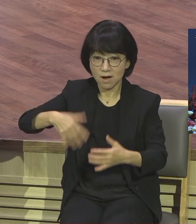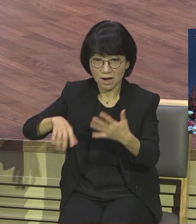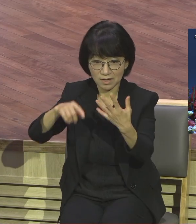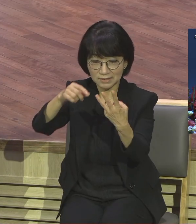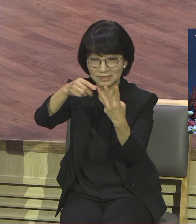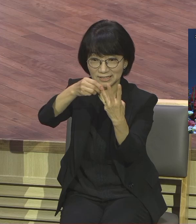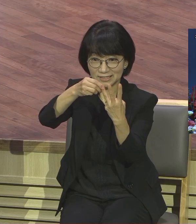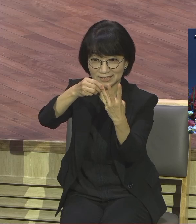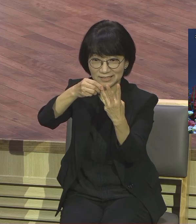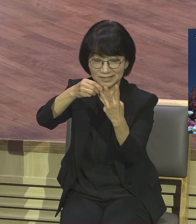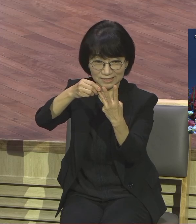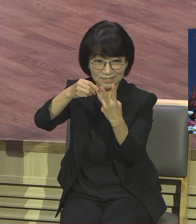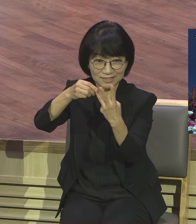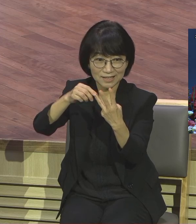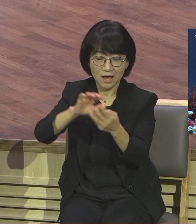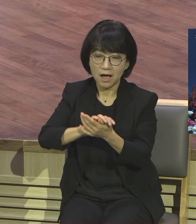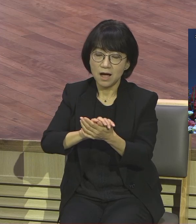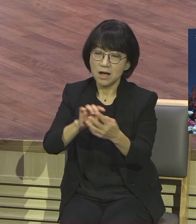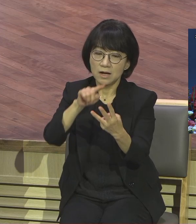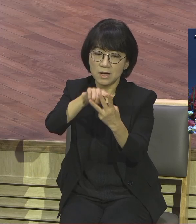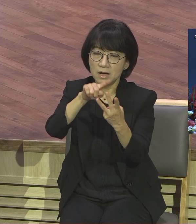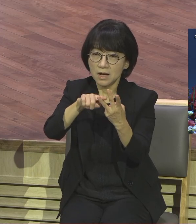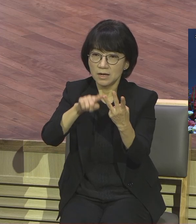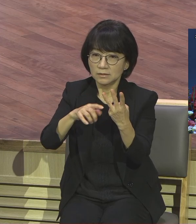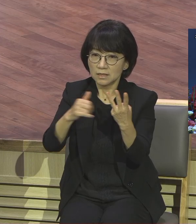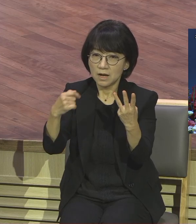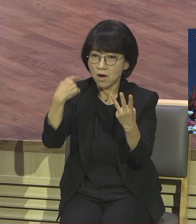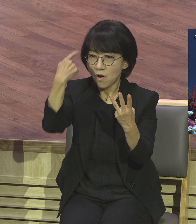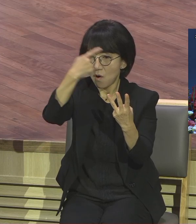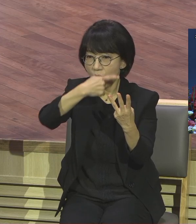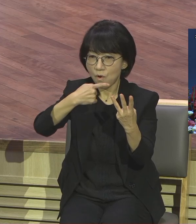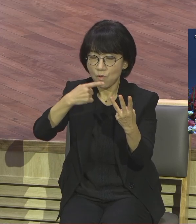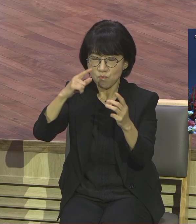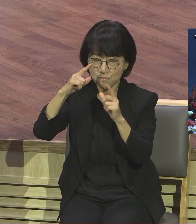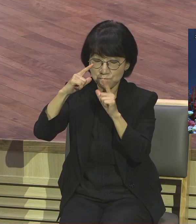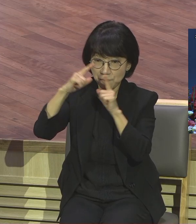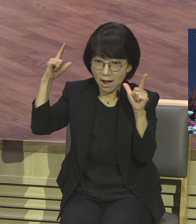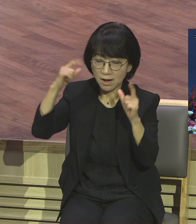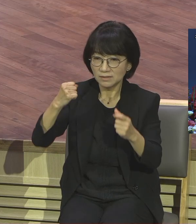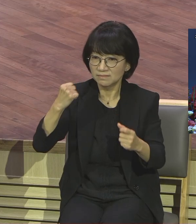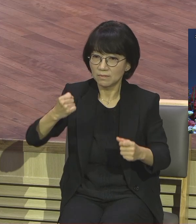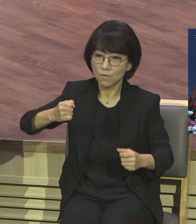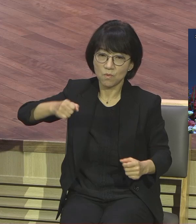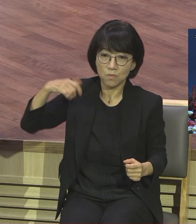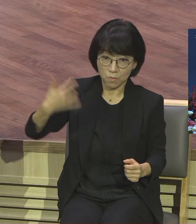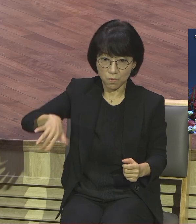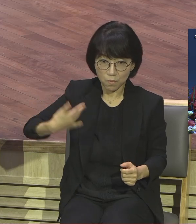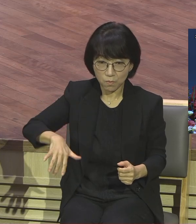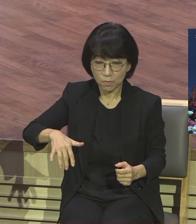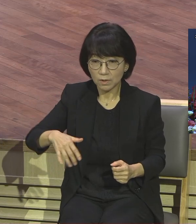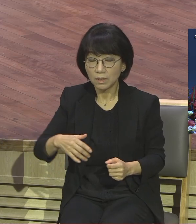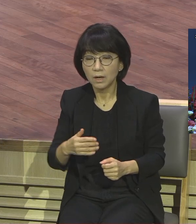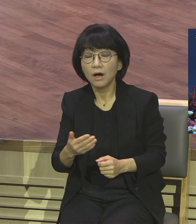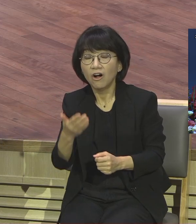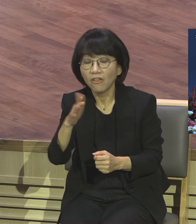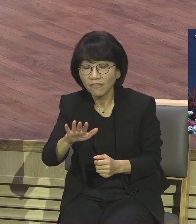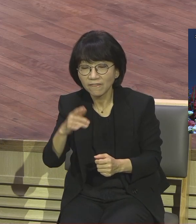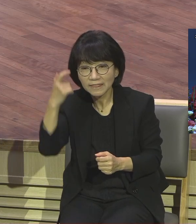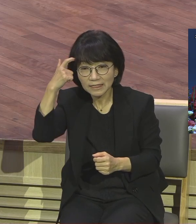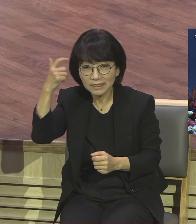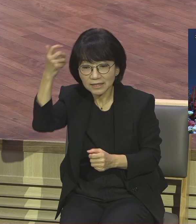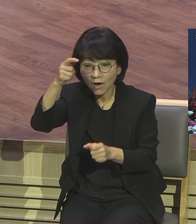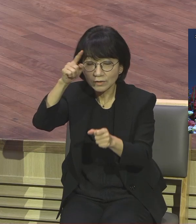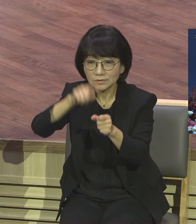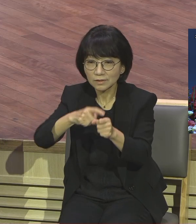때 이들의 존재감이란 것은 엄청나게 컸습니다. 그런데 우리가 영의